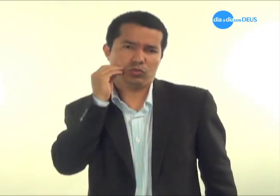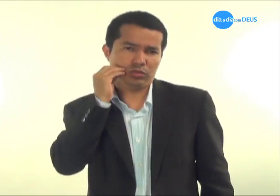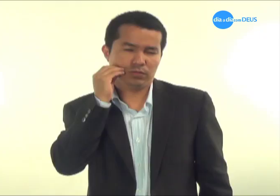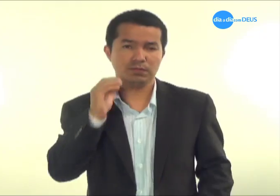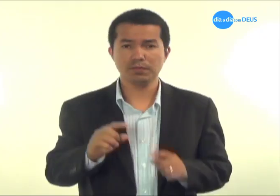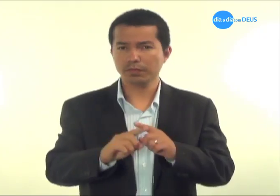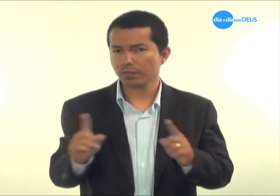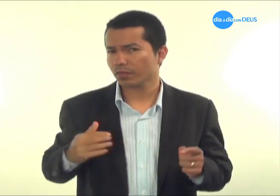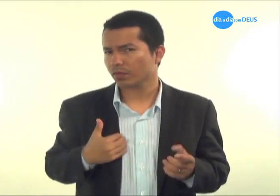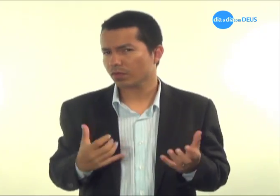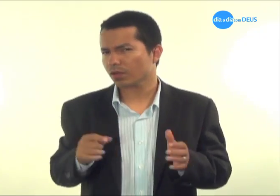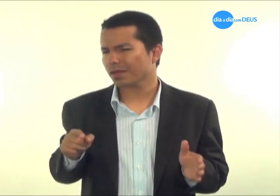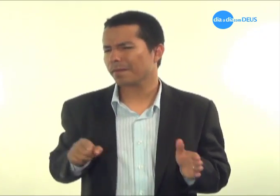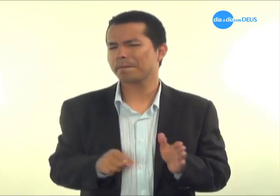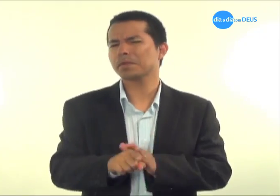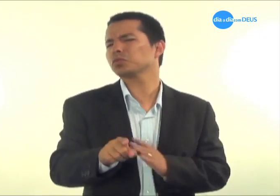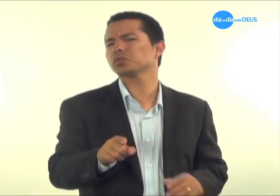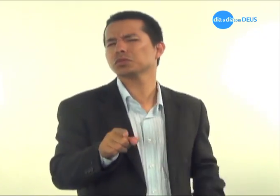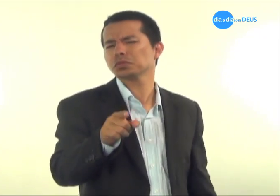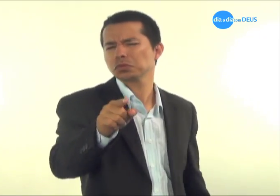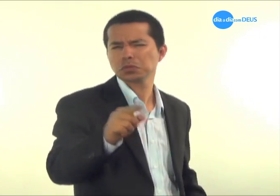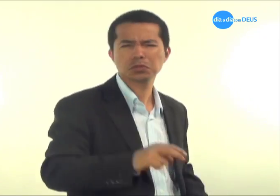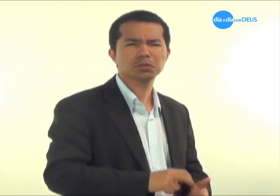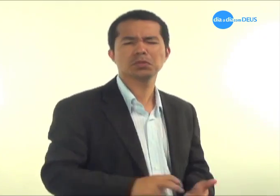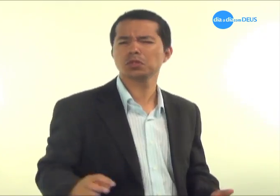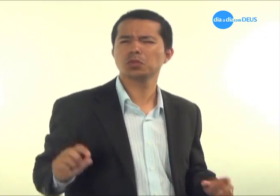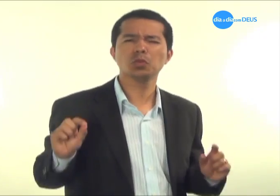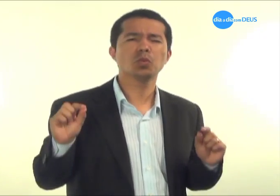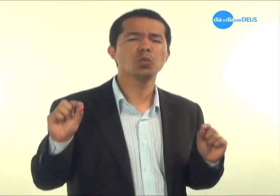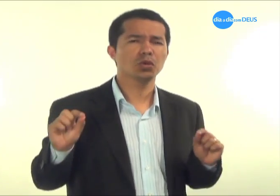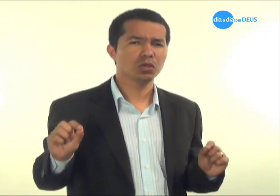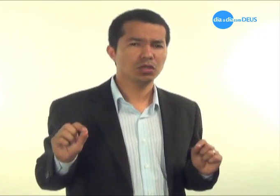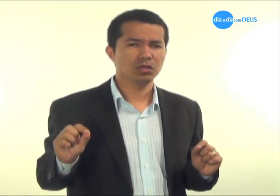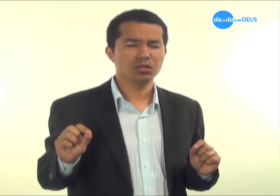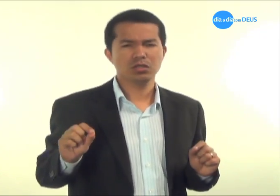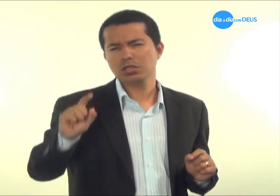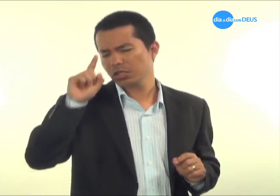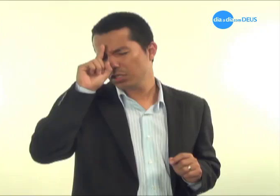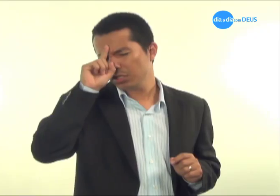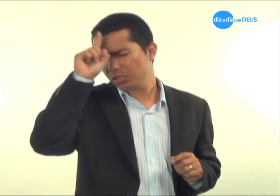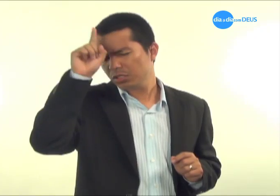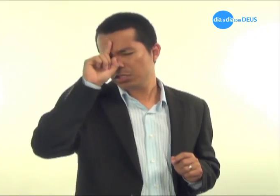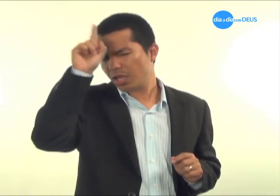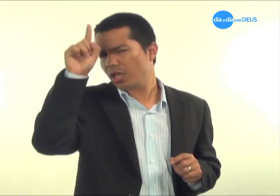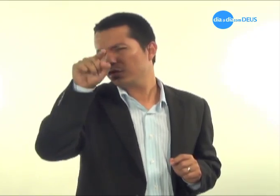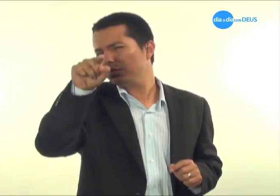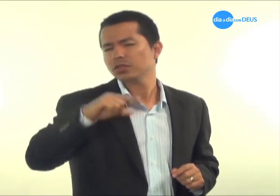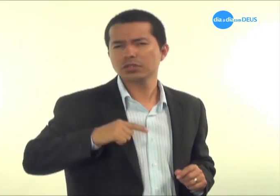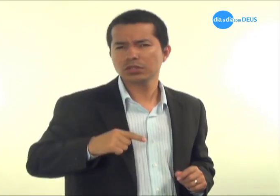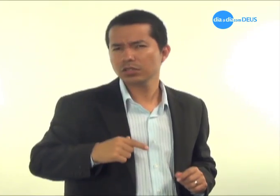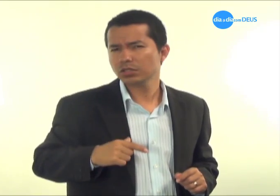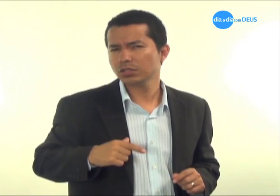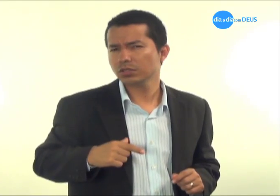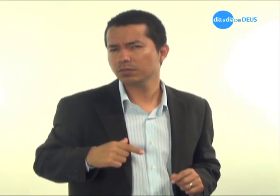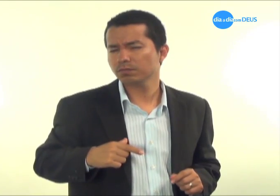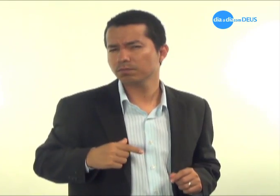você nessa manhã é: que ideias estão sendo semeadas e como você está